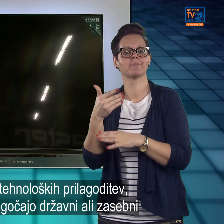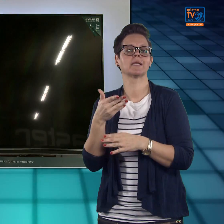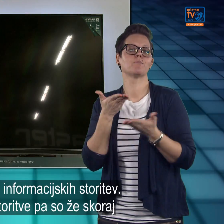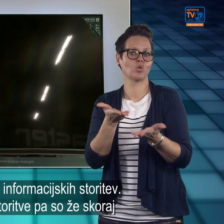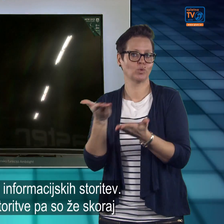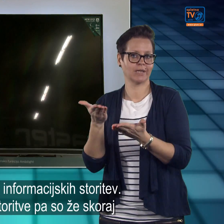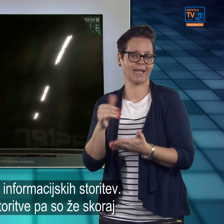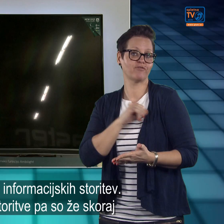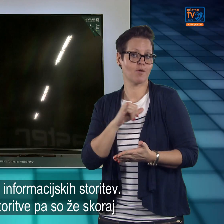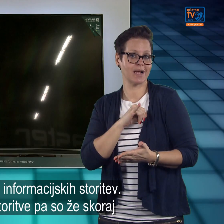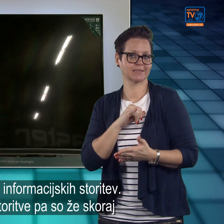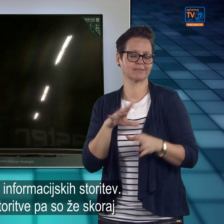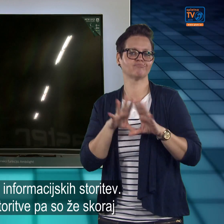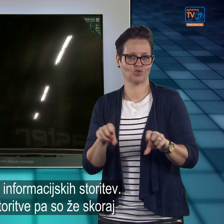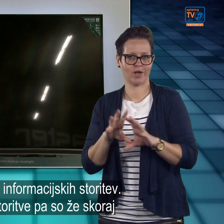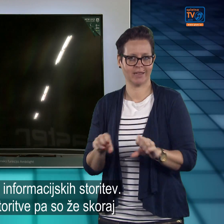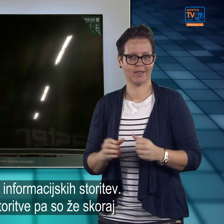ponudniki informacijskih storitev.